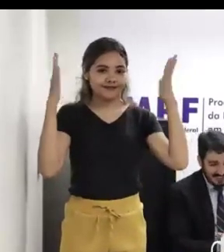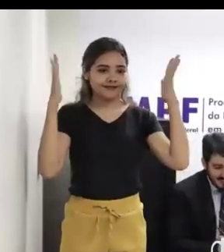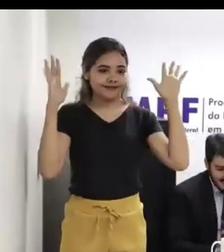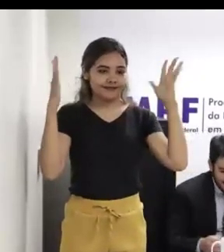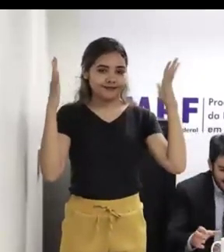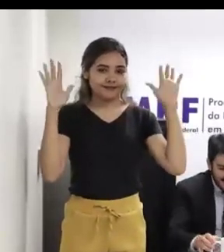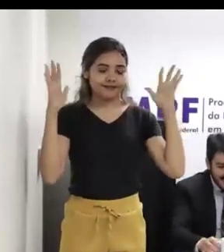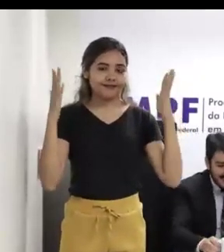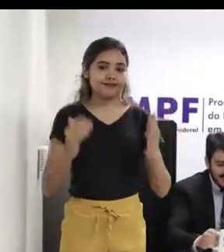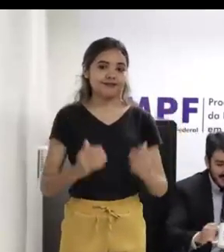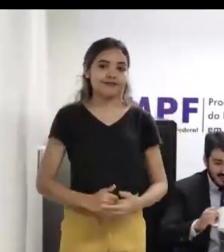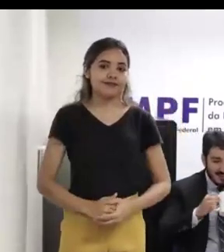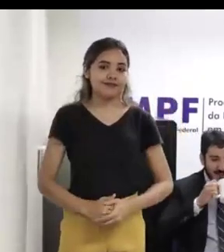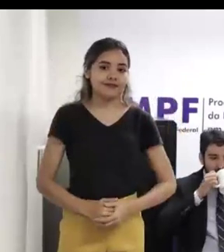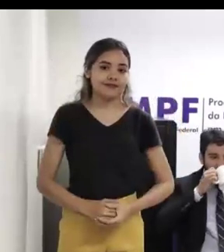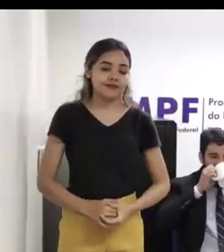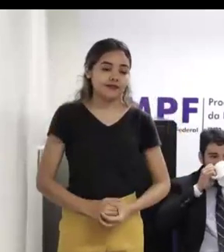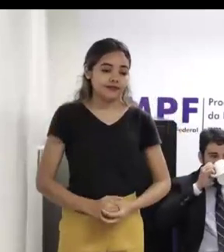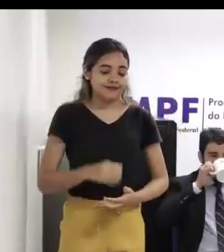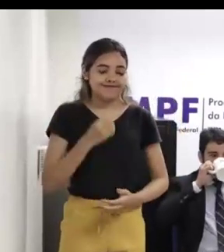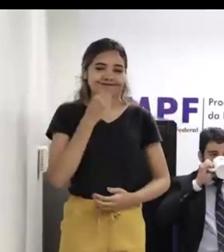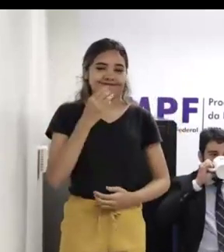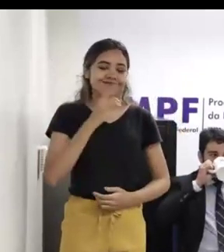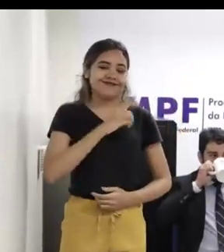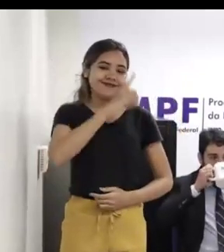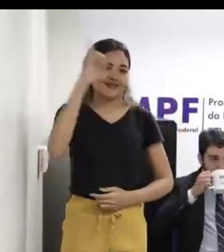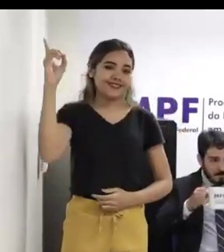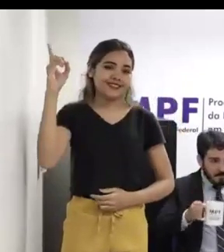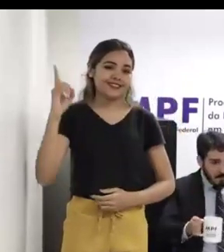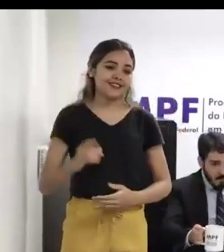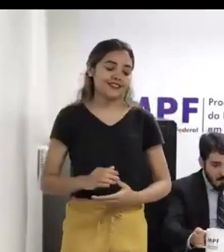obrigado é Bom dia a todos